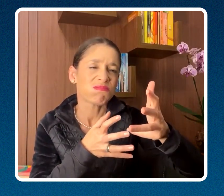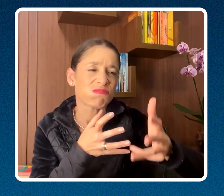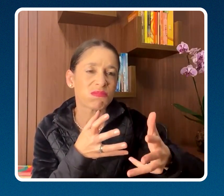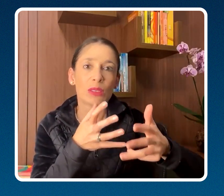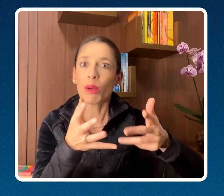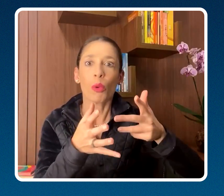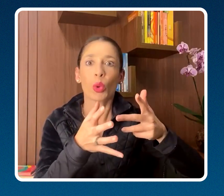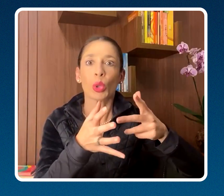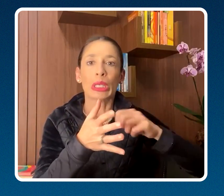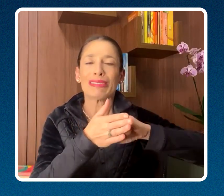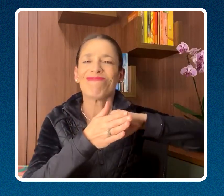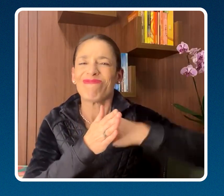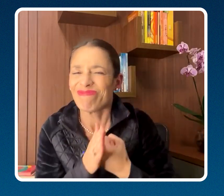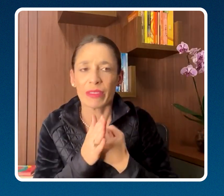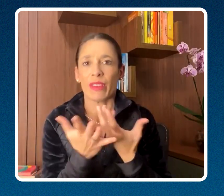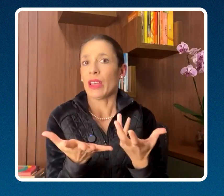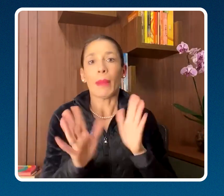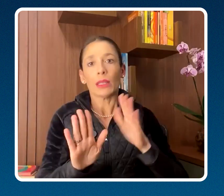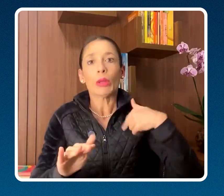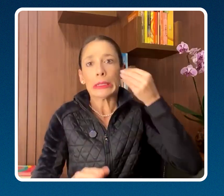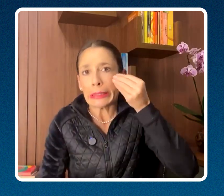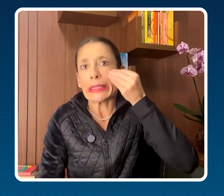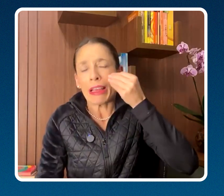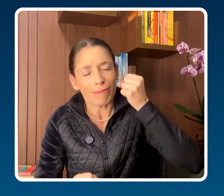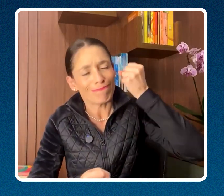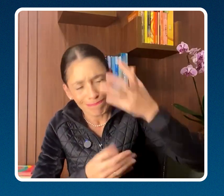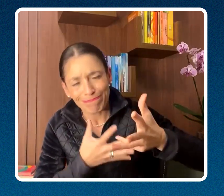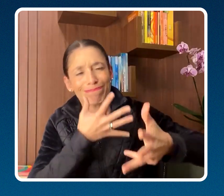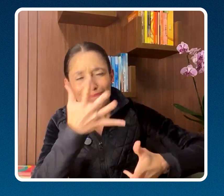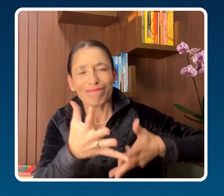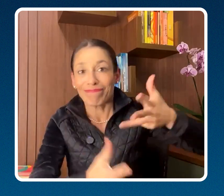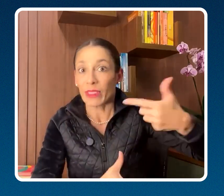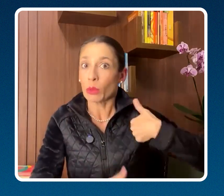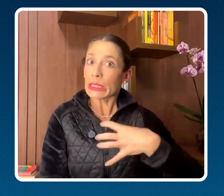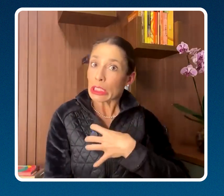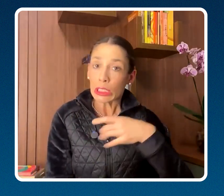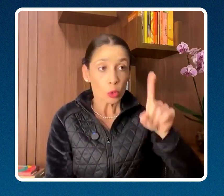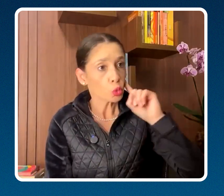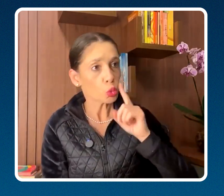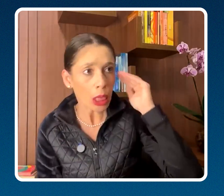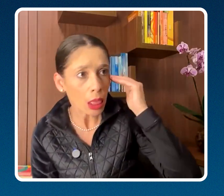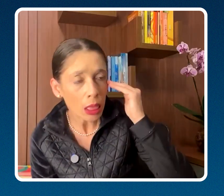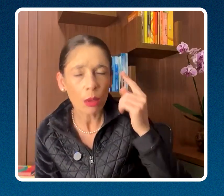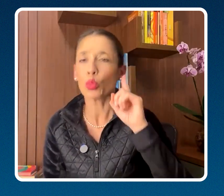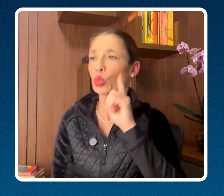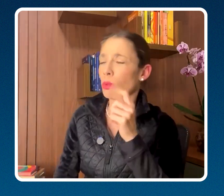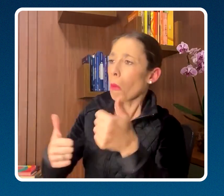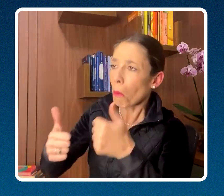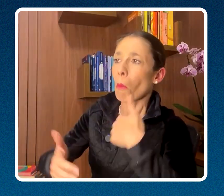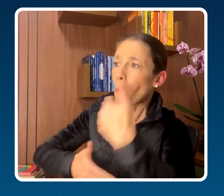conectada junto com os sinais, mas assim mesmo ia. Estava vendo que estava fazendo a diferença, perguntava se tinha entendido, mas ao